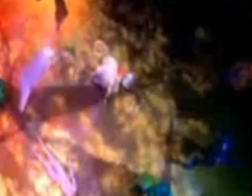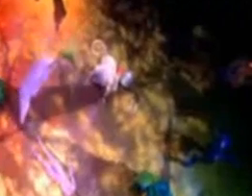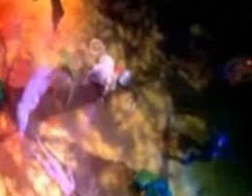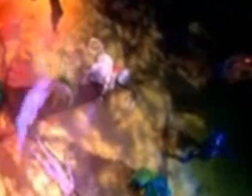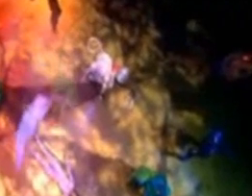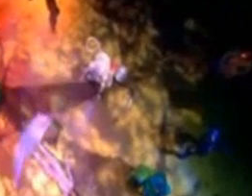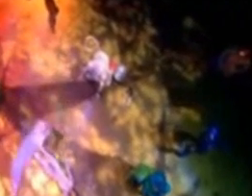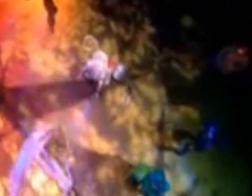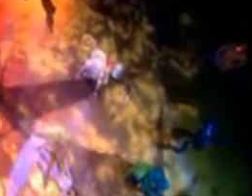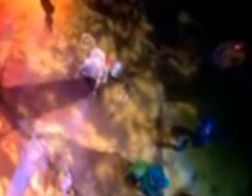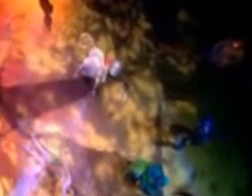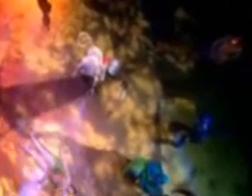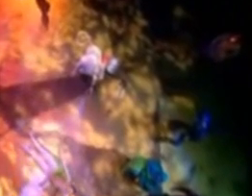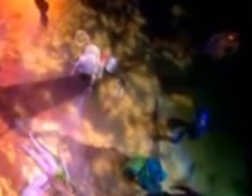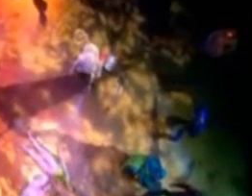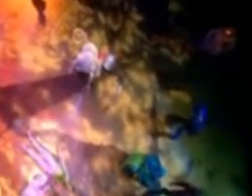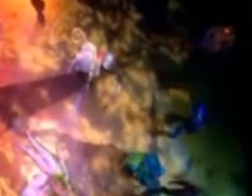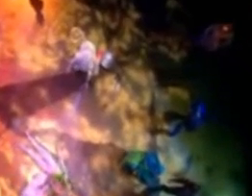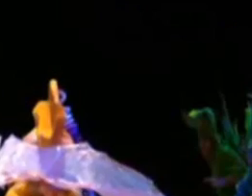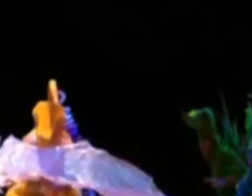약간 무슨 뭐 그런 뭐죠?